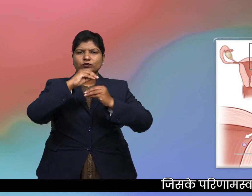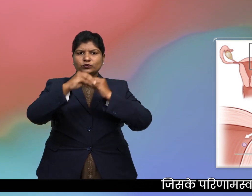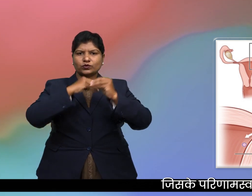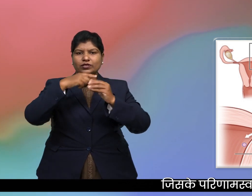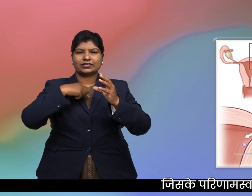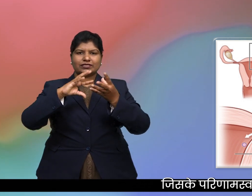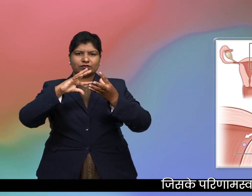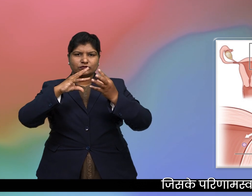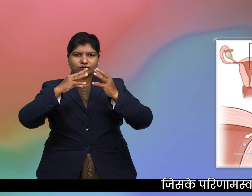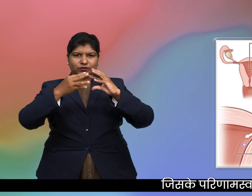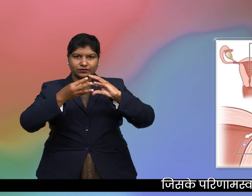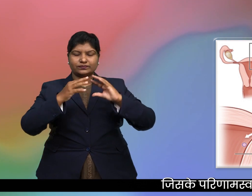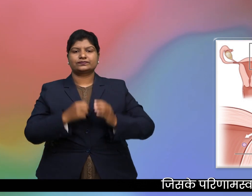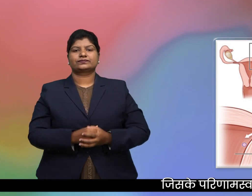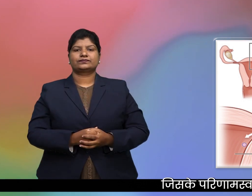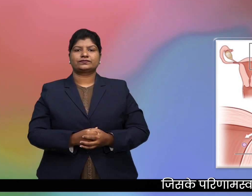जिसके